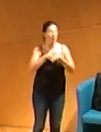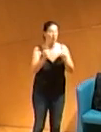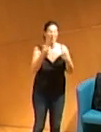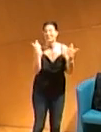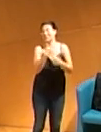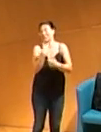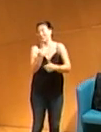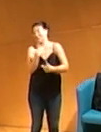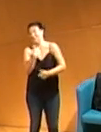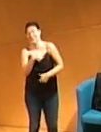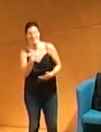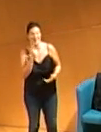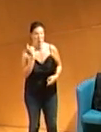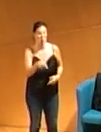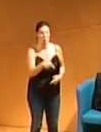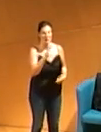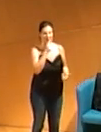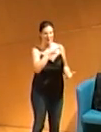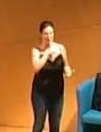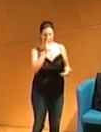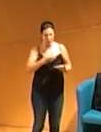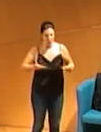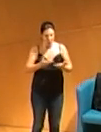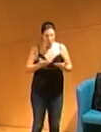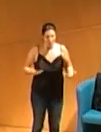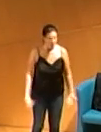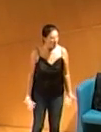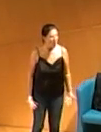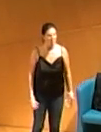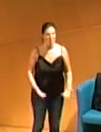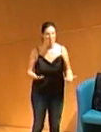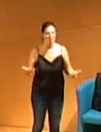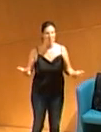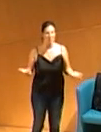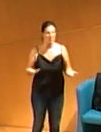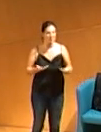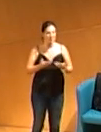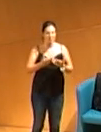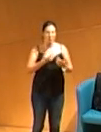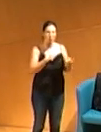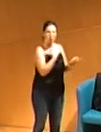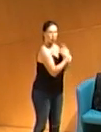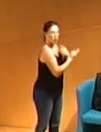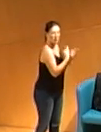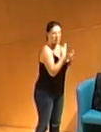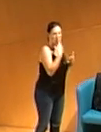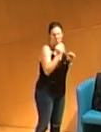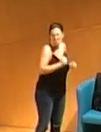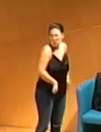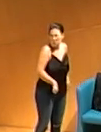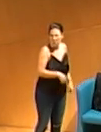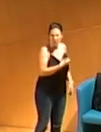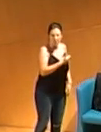par la fenêtre, des fois on a envie que c'est trop lourd. On peut se le dire entre nous. Là, je racontais une anecdote